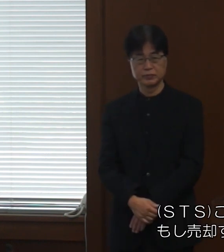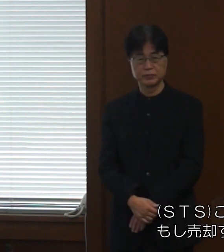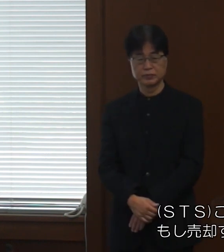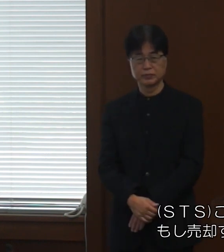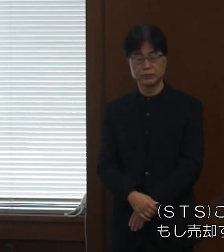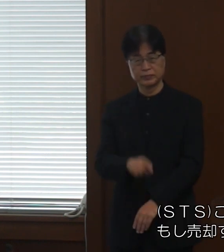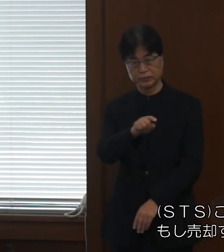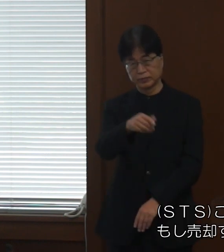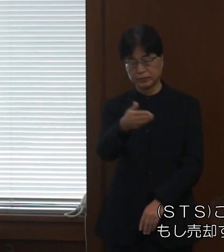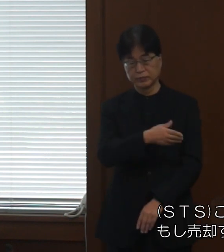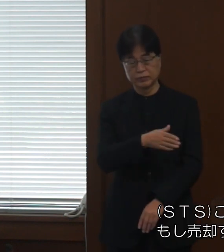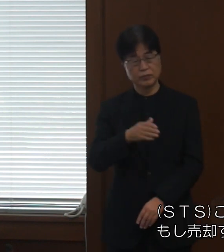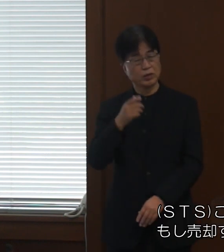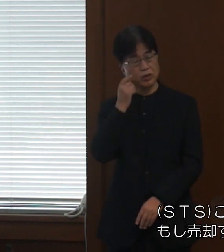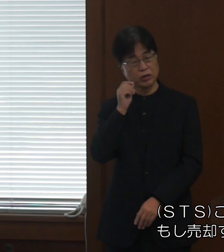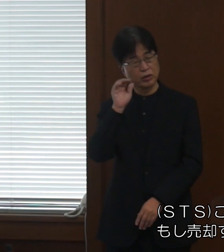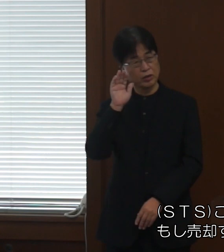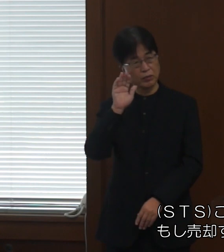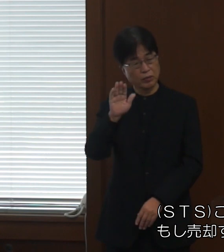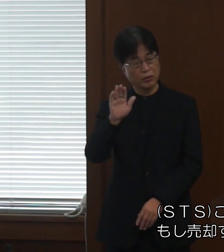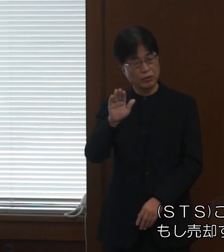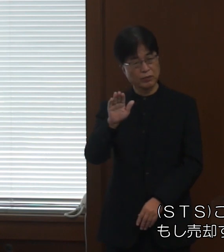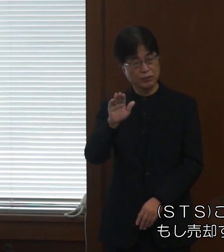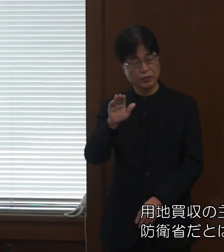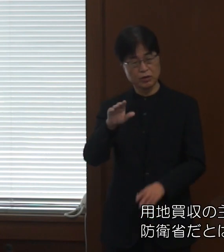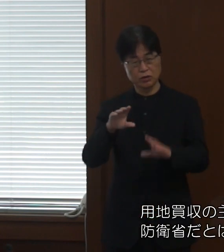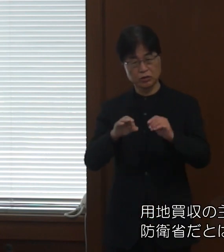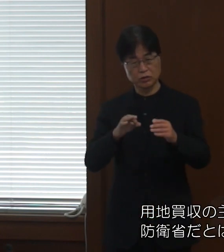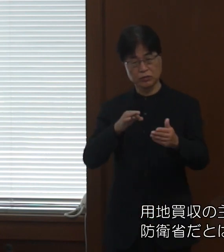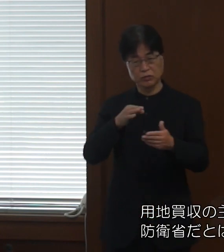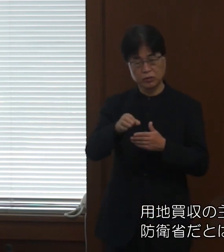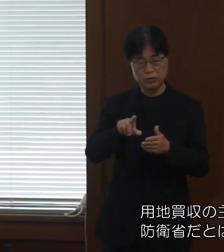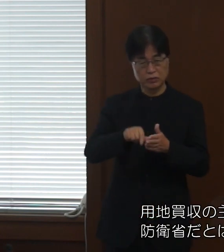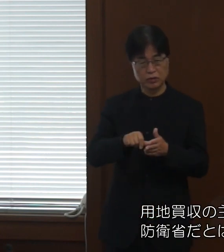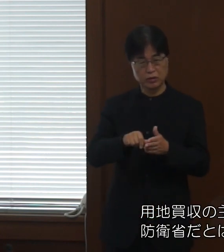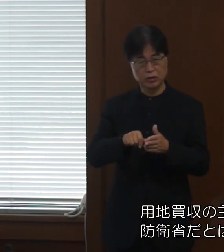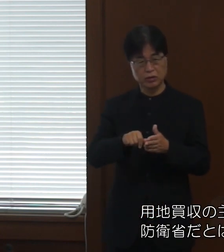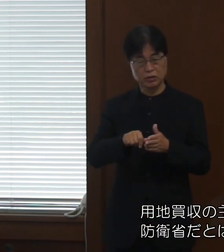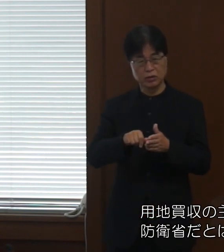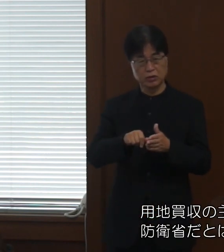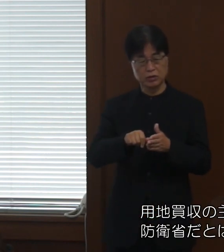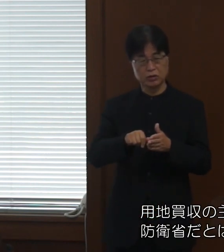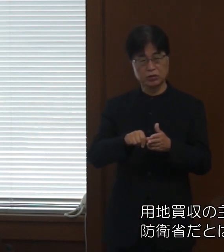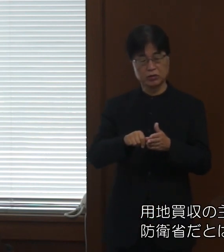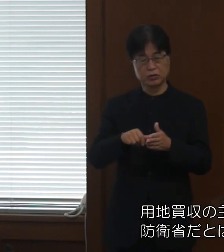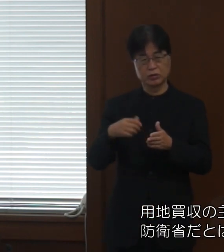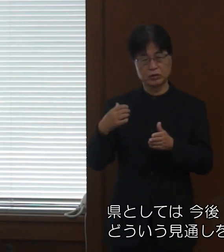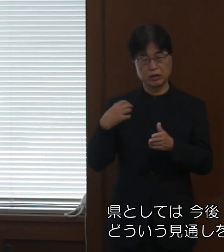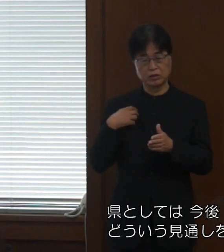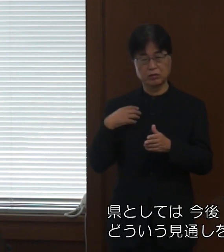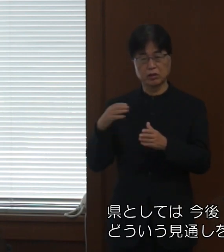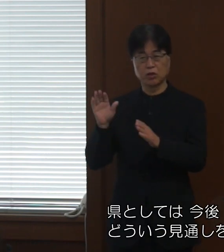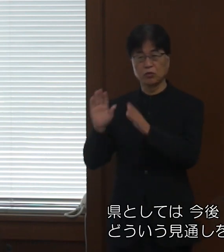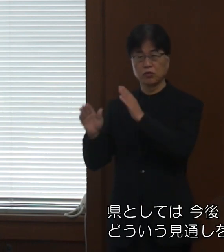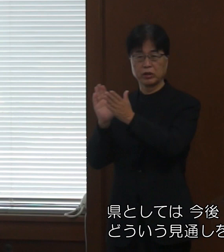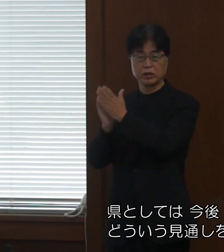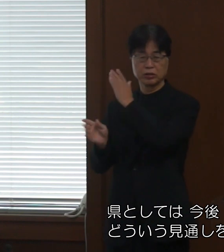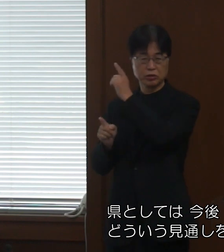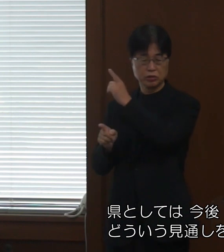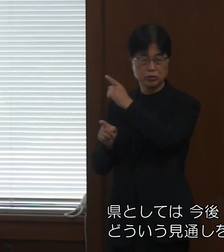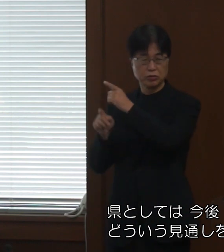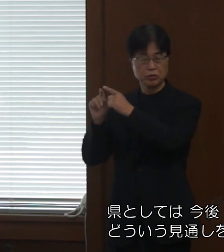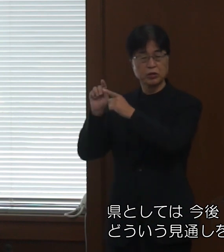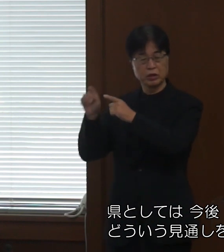これからもし売却するってなった時に用地買収の下や防衛省だとは思うんですけれども県としては